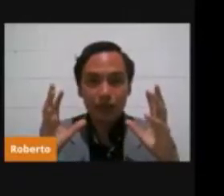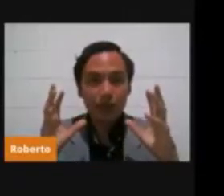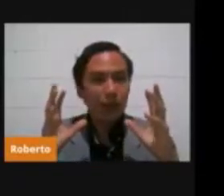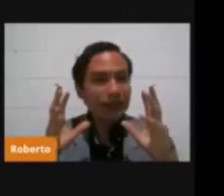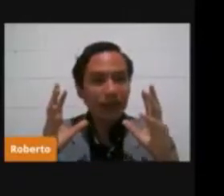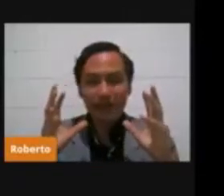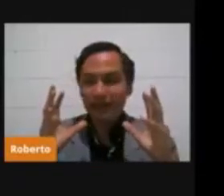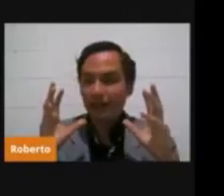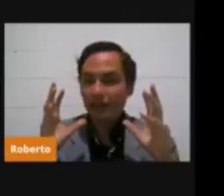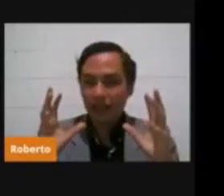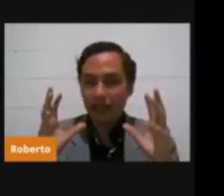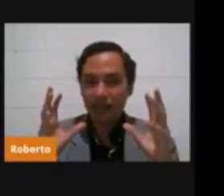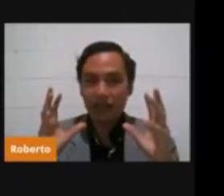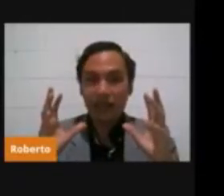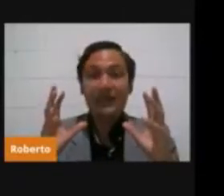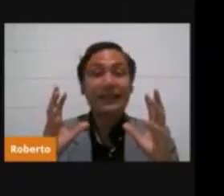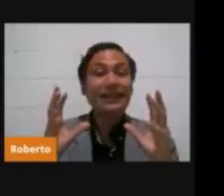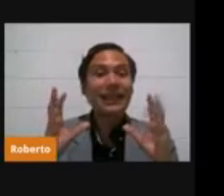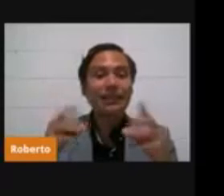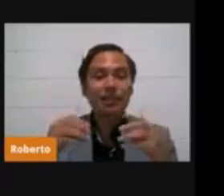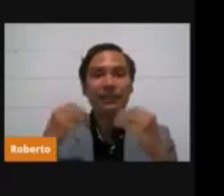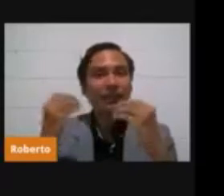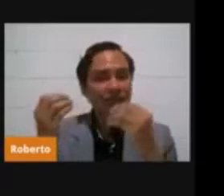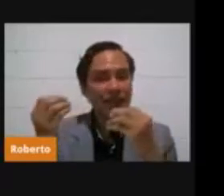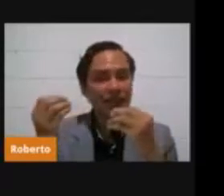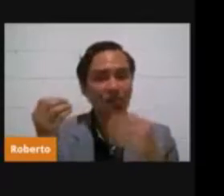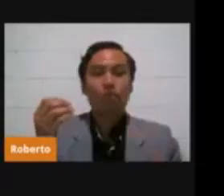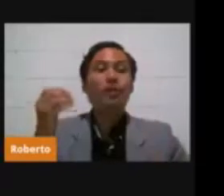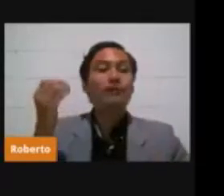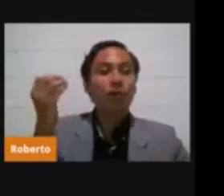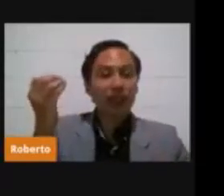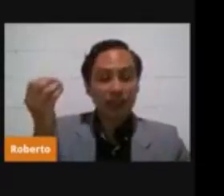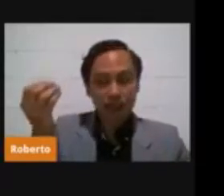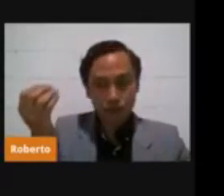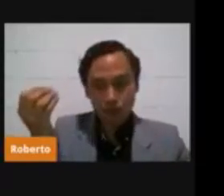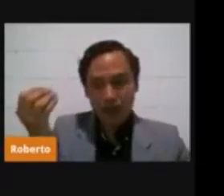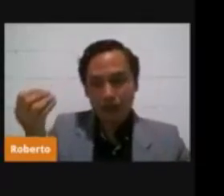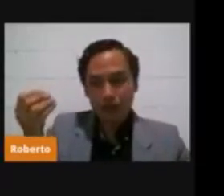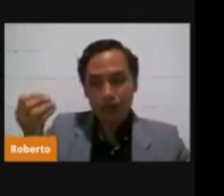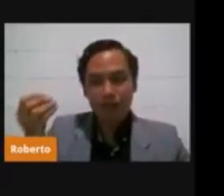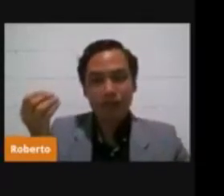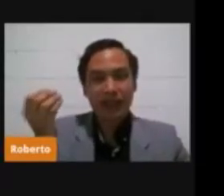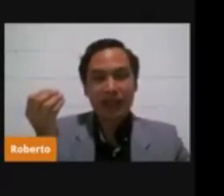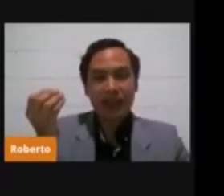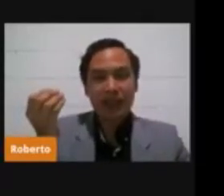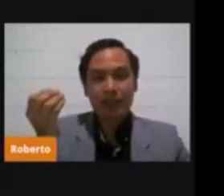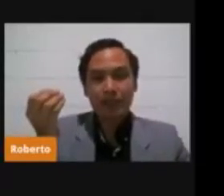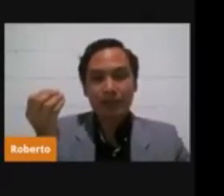somos completamente diferentes, y atendiendo esas diferencias con un enfoque de derechos humanos,